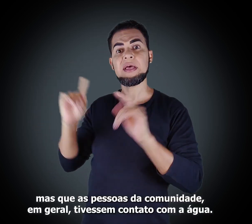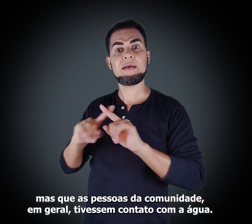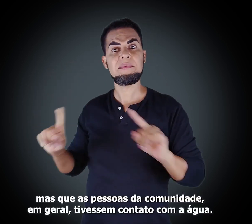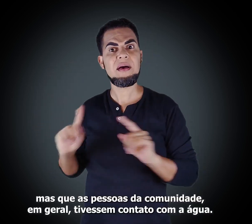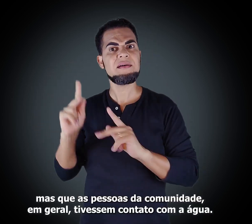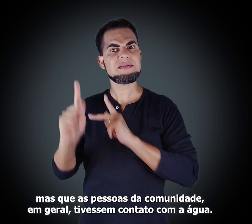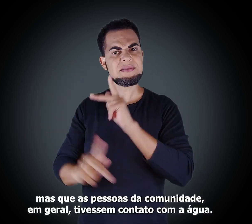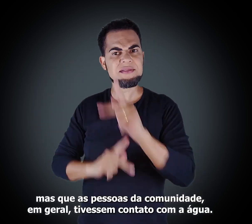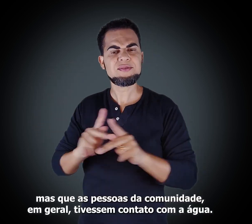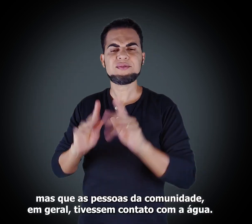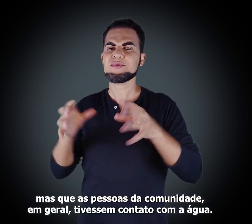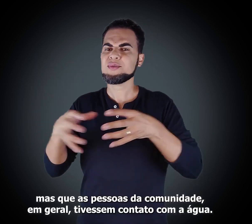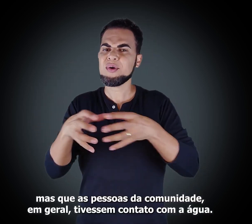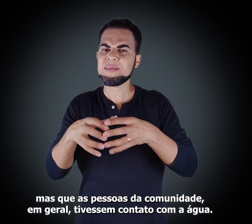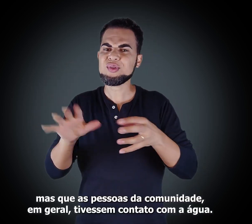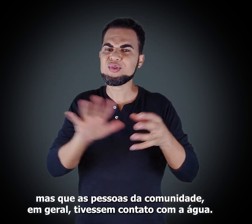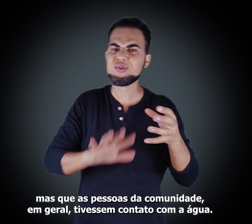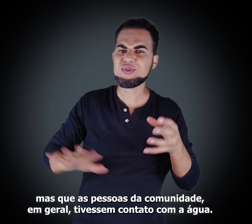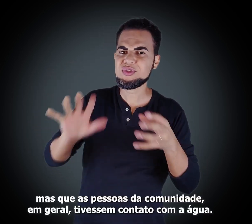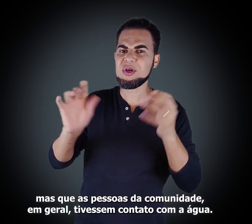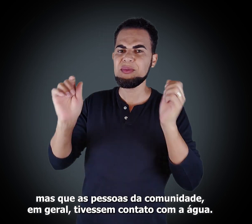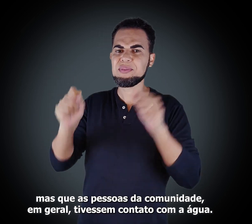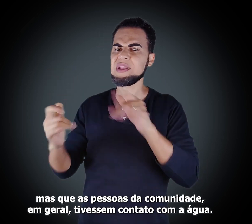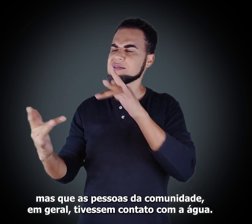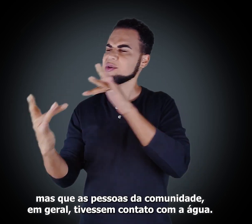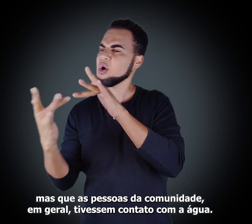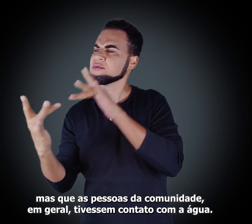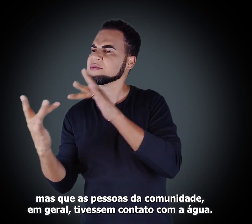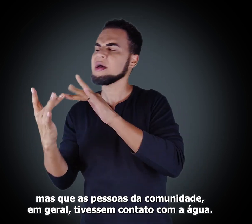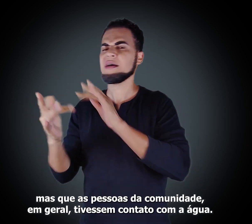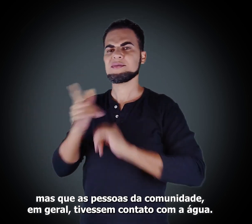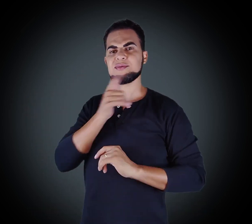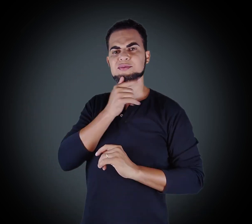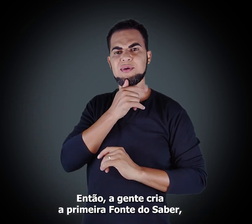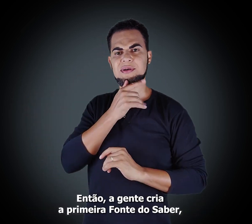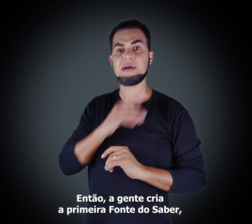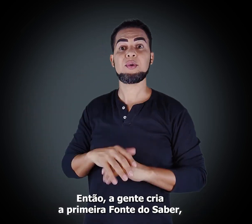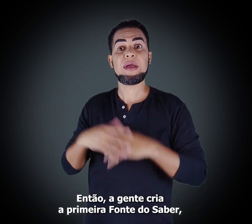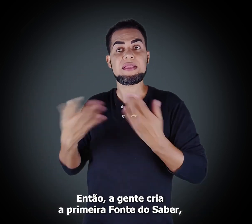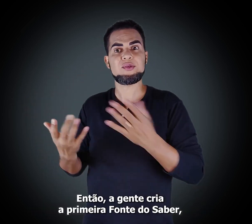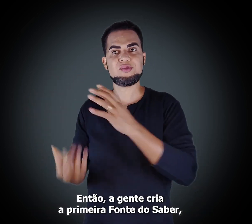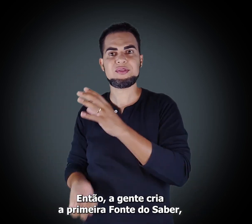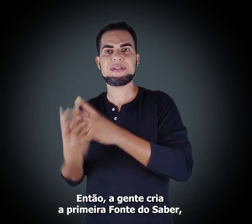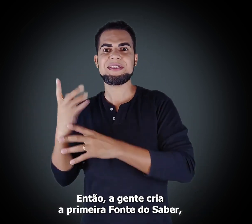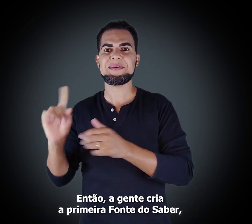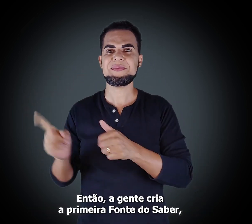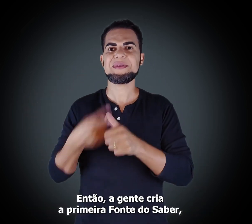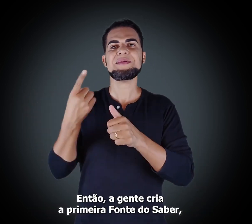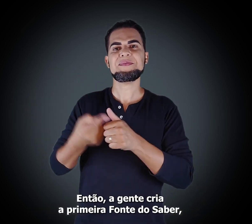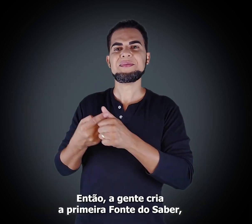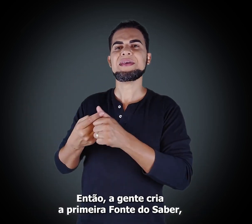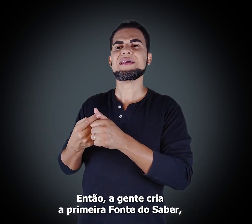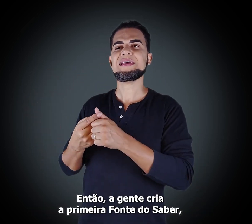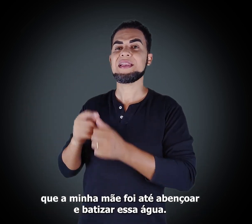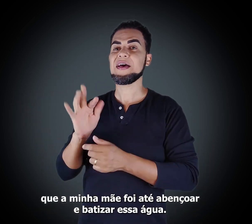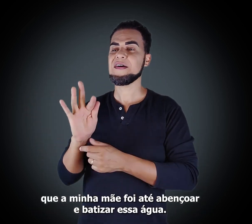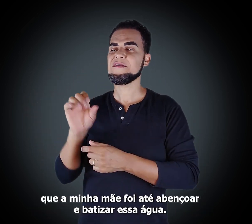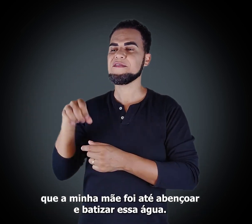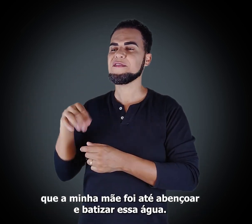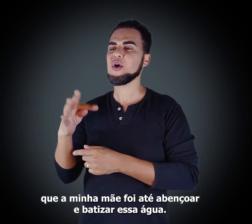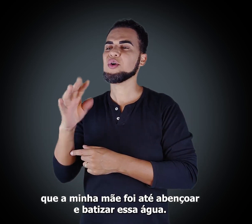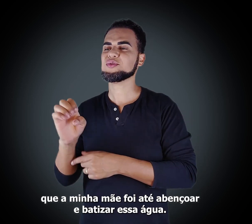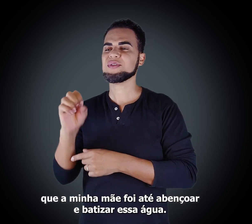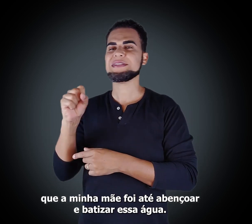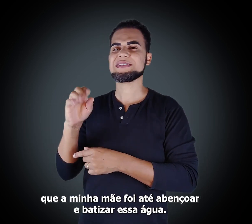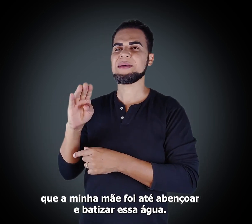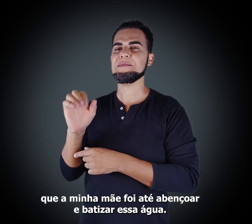as pessoas da comunidade, em geral, tivessem contato com a água. Então, a gente cria a primeira fonte do saber, que a minha